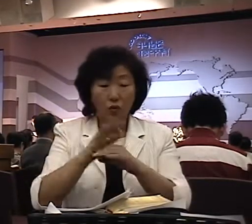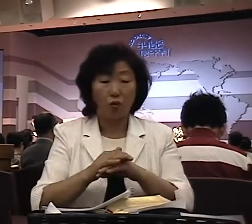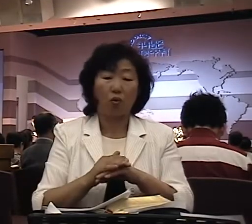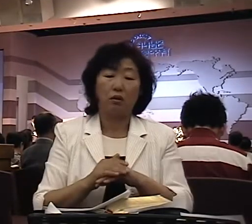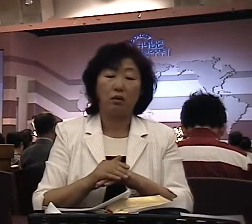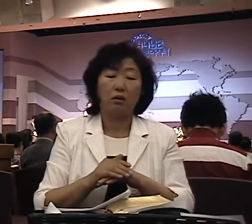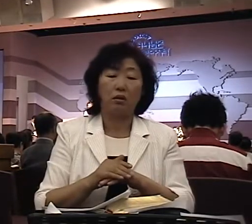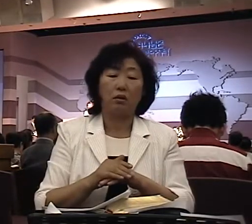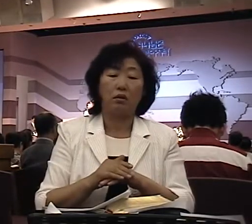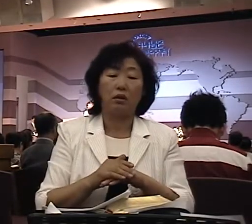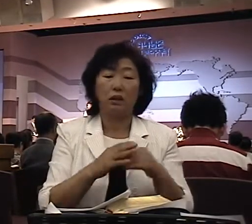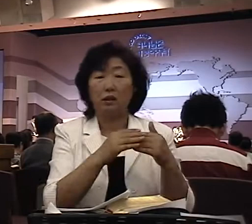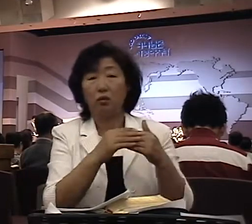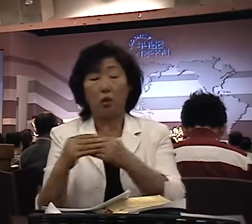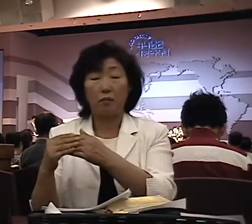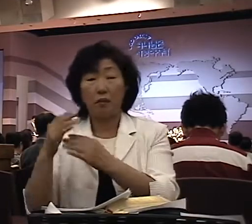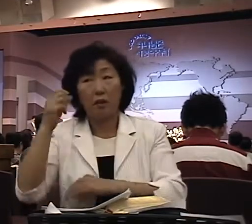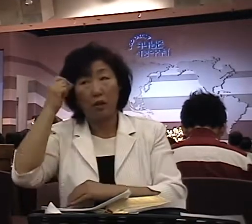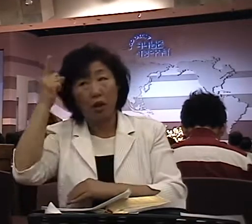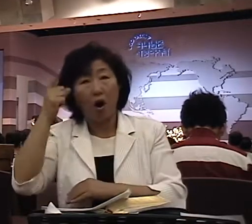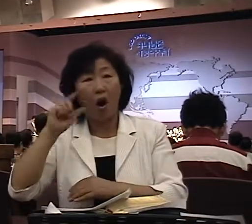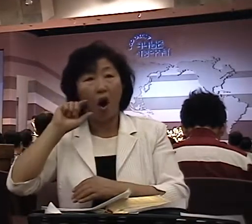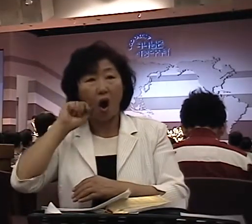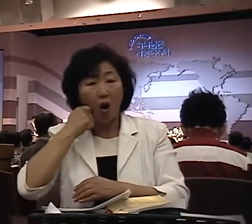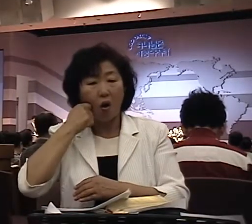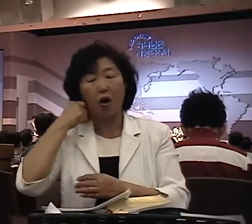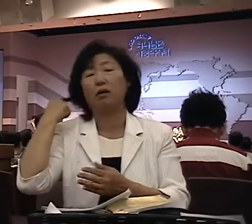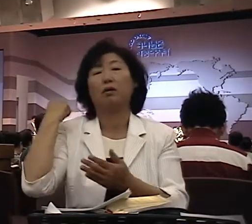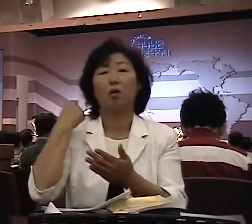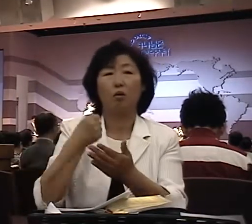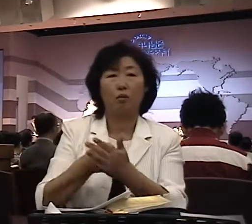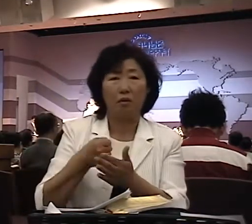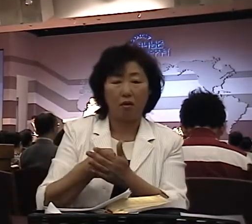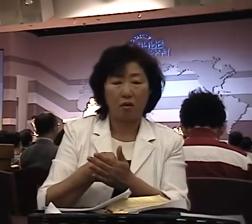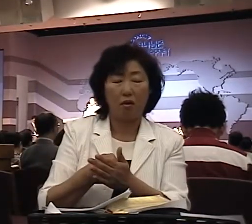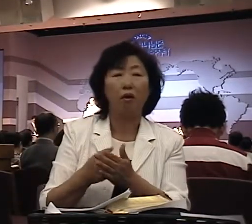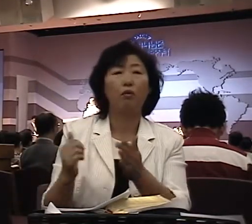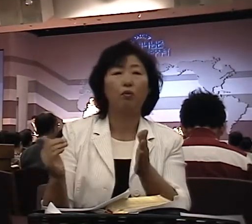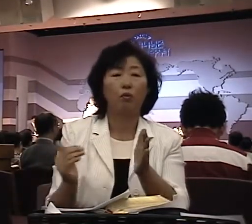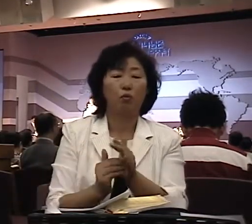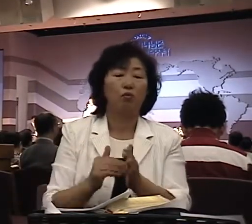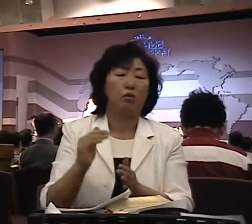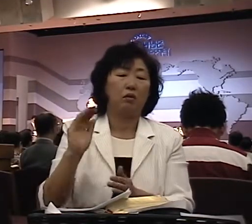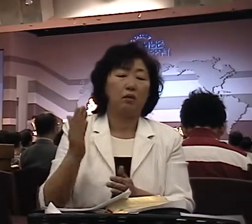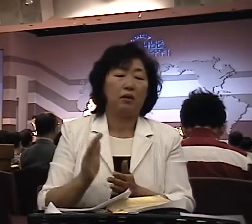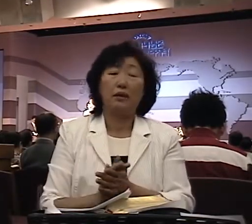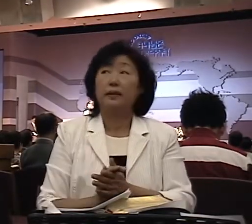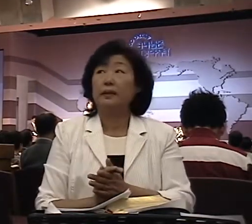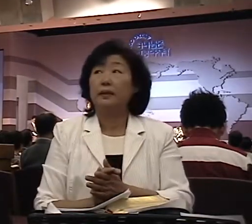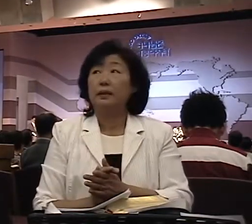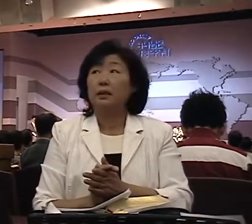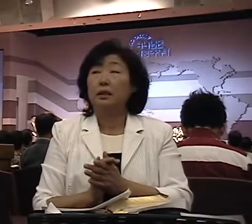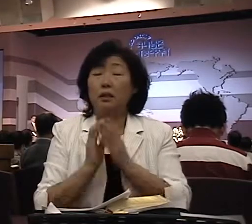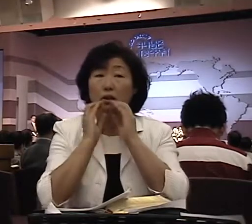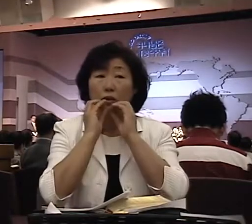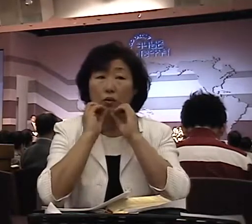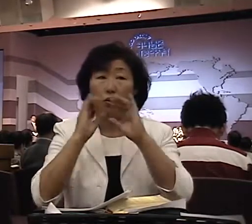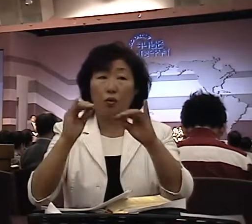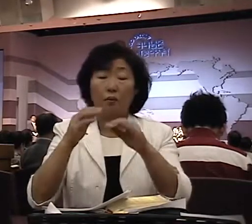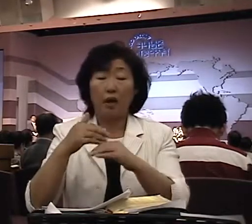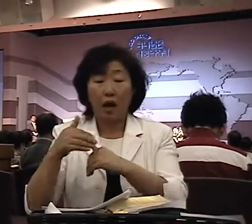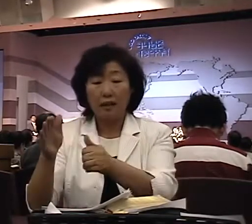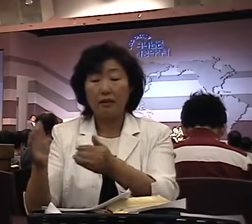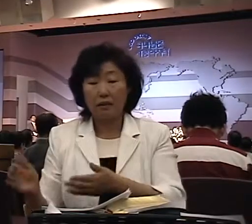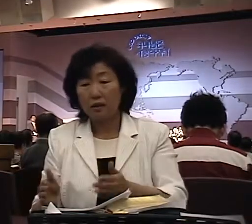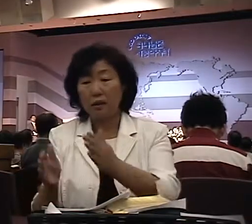그 인도하심을 깨닫고 이제 어려운 결정을 하시게 되었습니다. 전도사님 가시는 길에 우리 하나님의